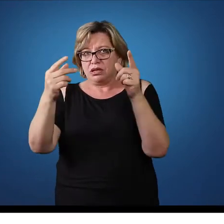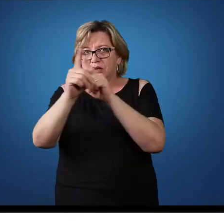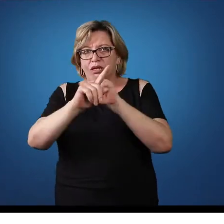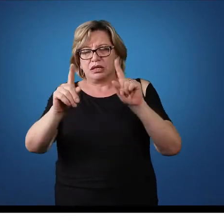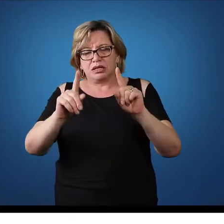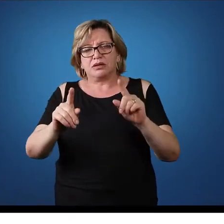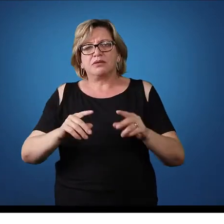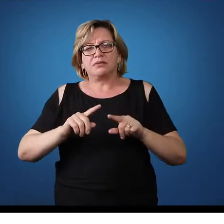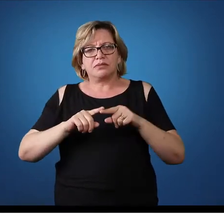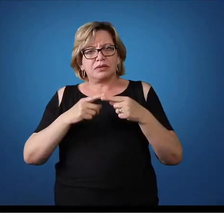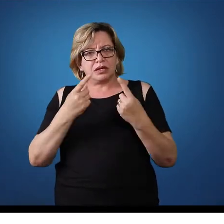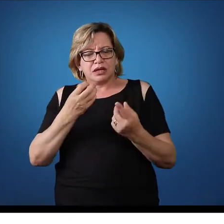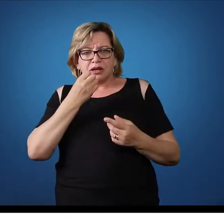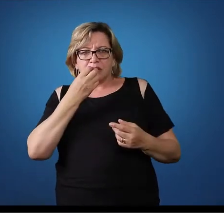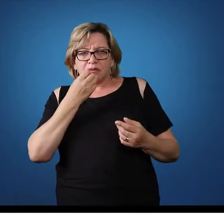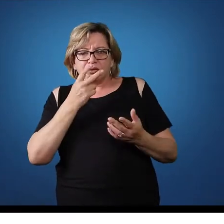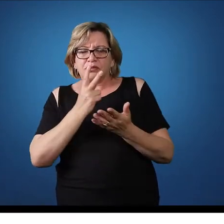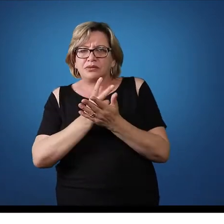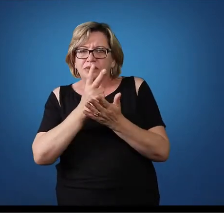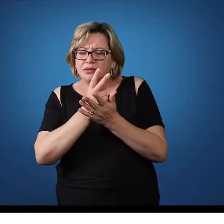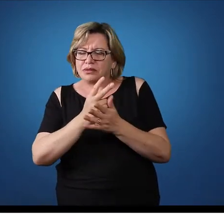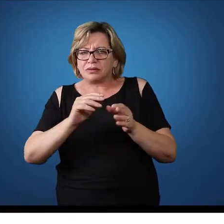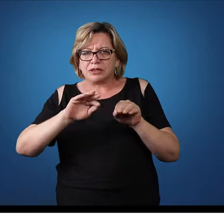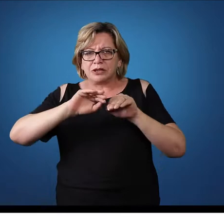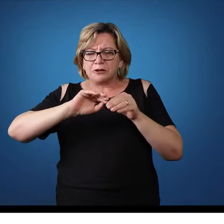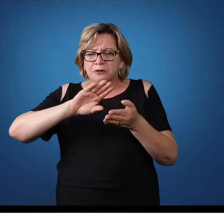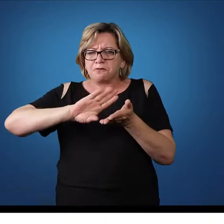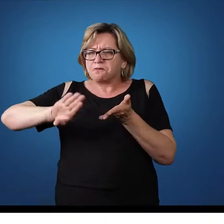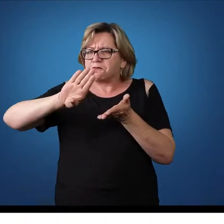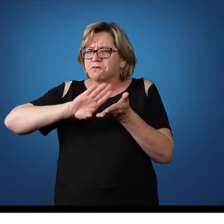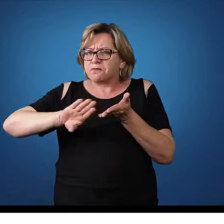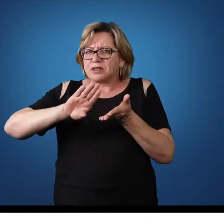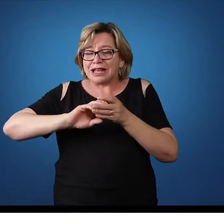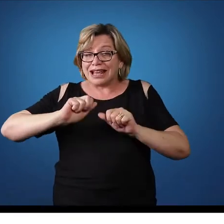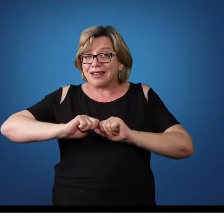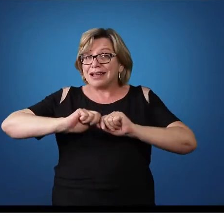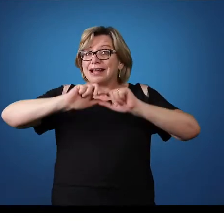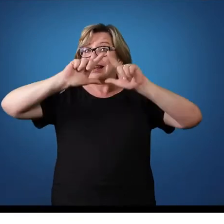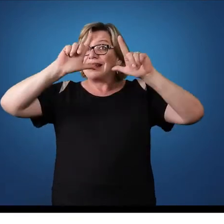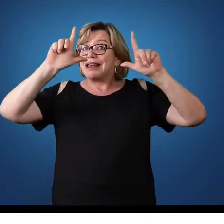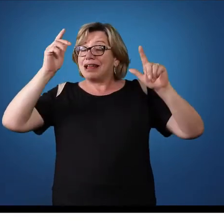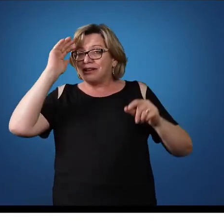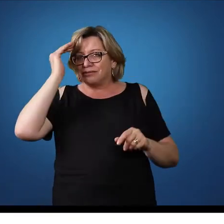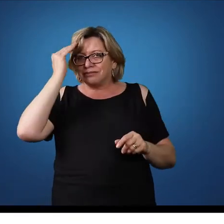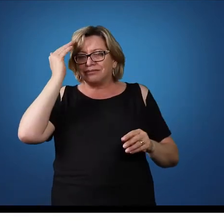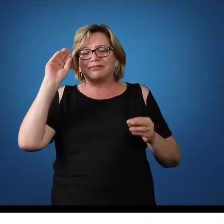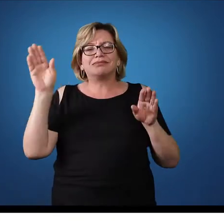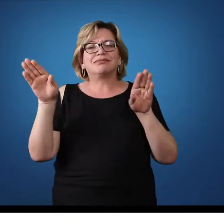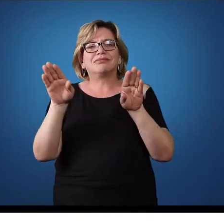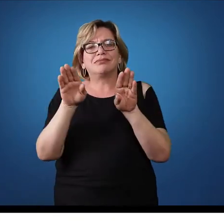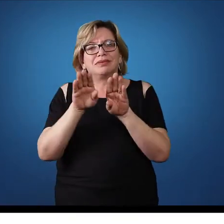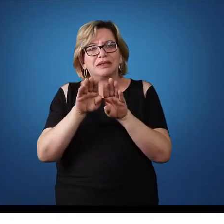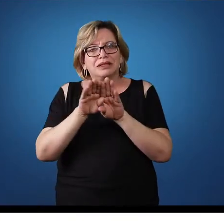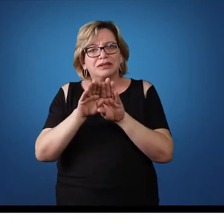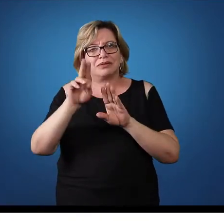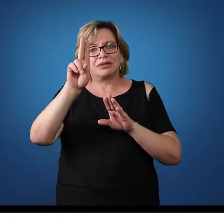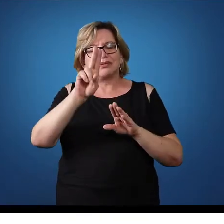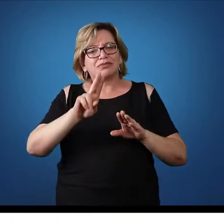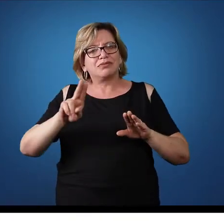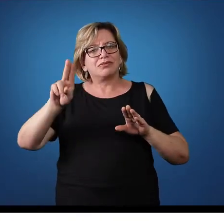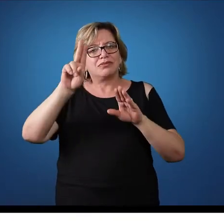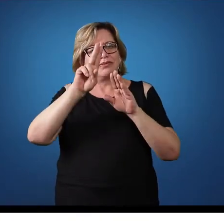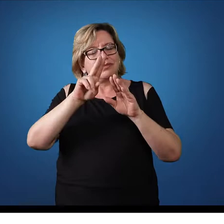abordou aqui. Mas é bom a gente desfazer alguns mal-entendidos e colocar os termos nos